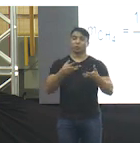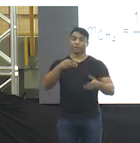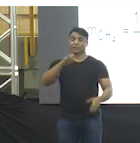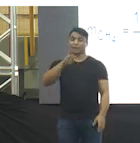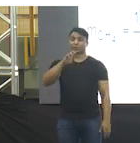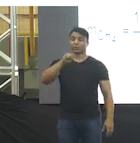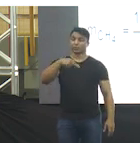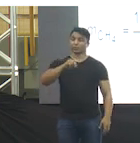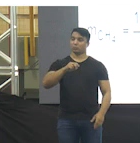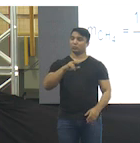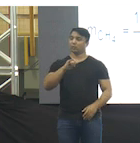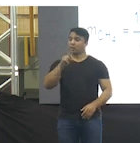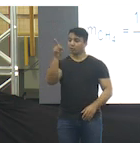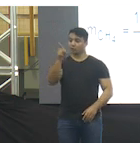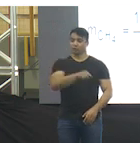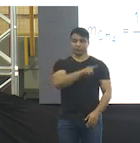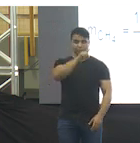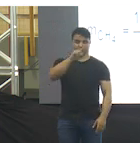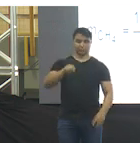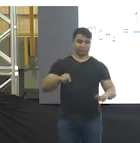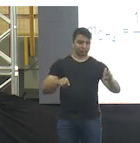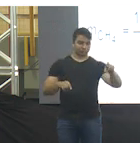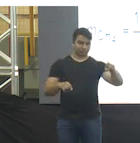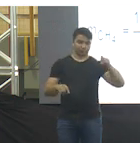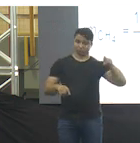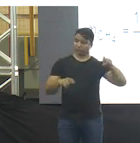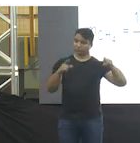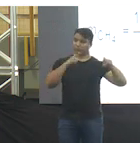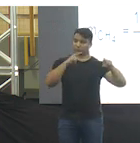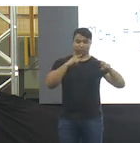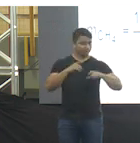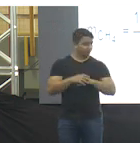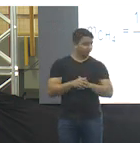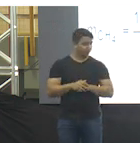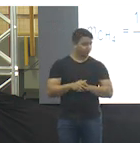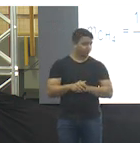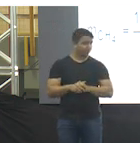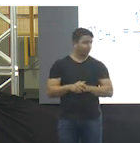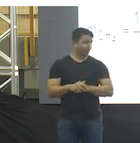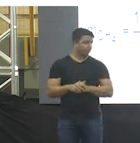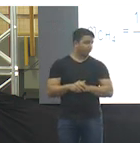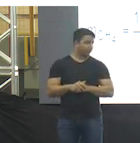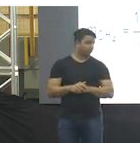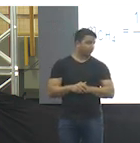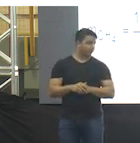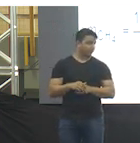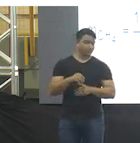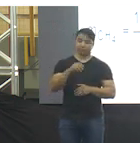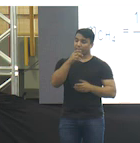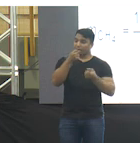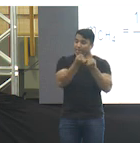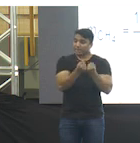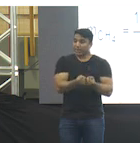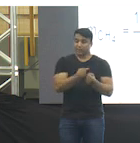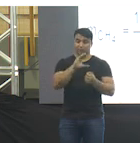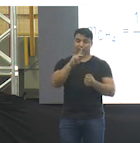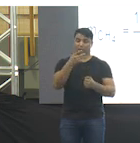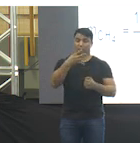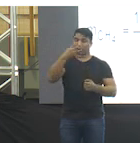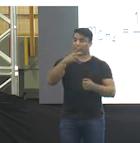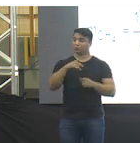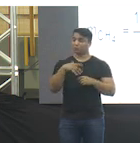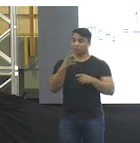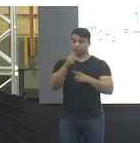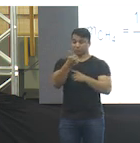metano? É o nosso X. Fazendo agora aquela regrinha de 3 bem simples, o que que a gente vai ter, ó? Massa de metano é igual a